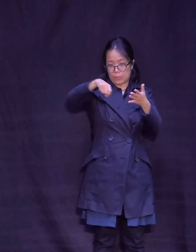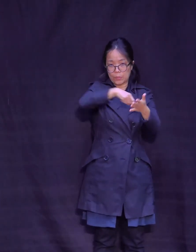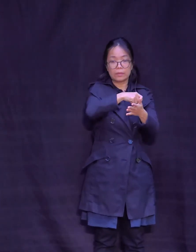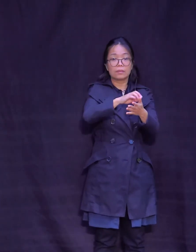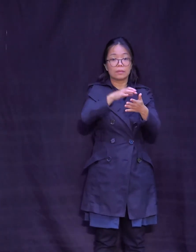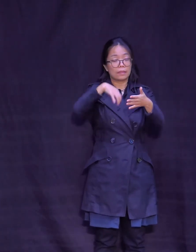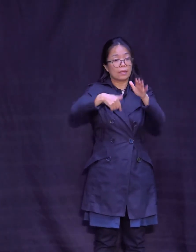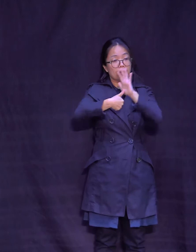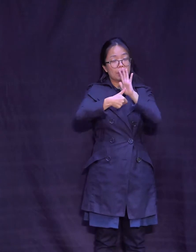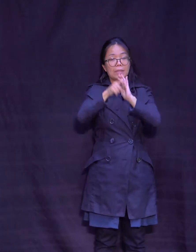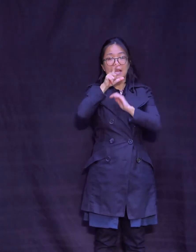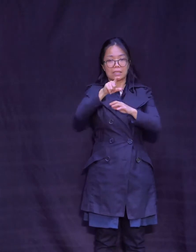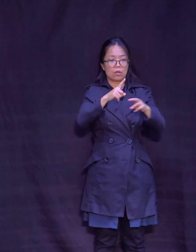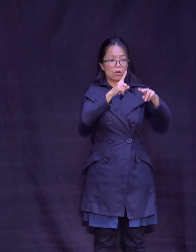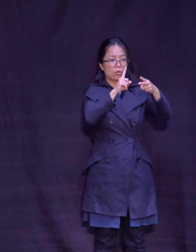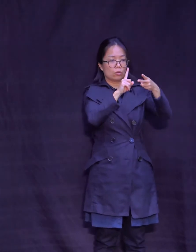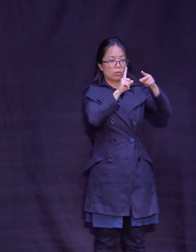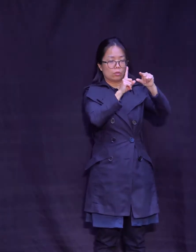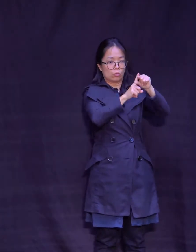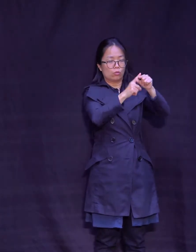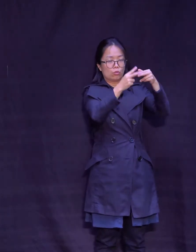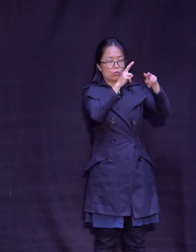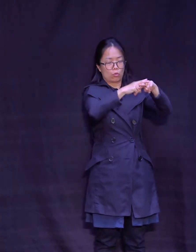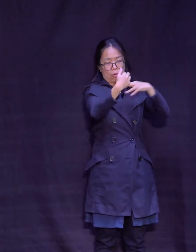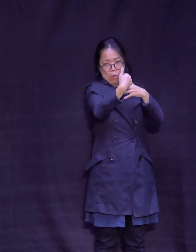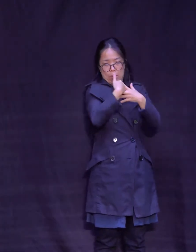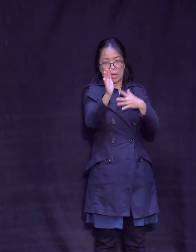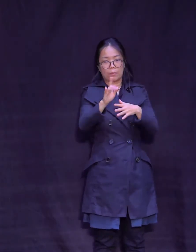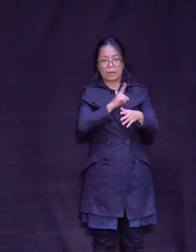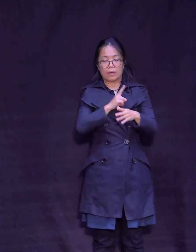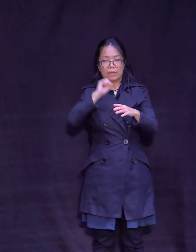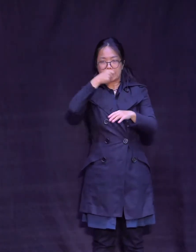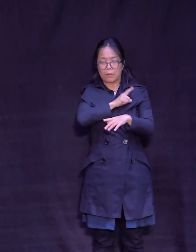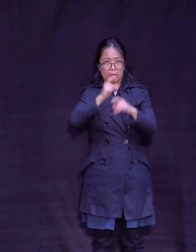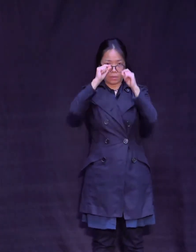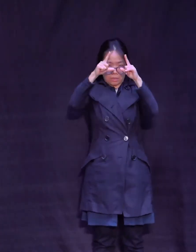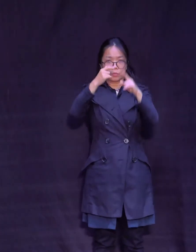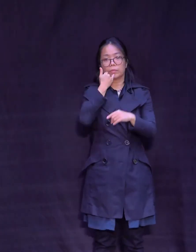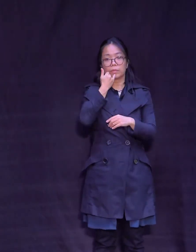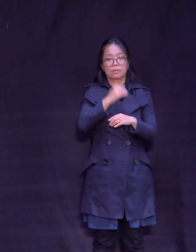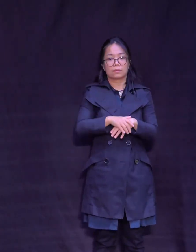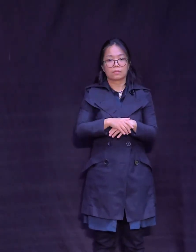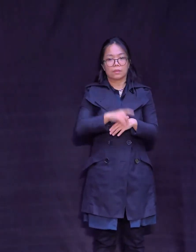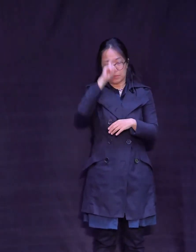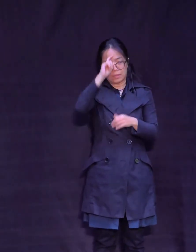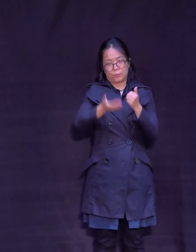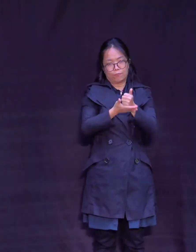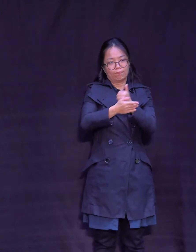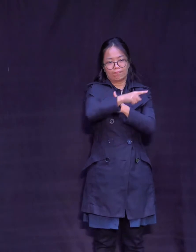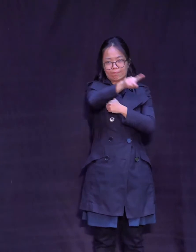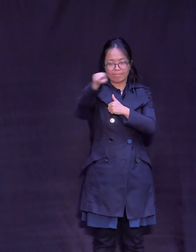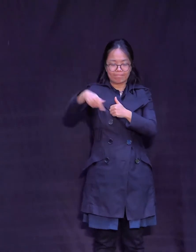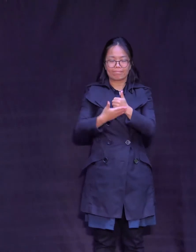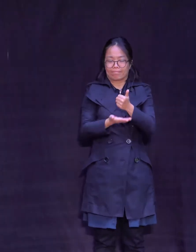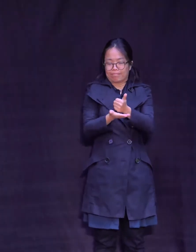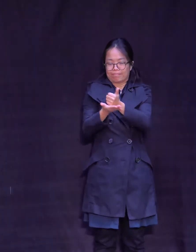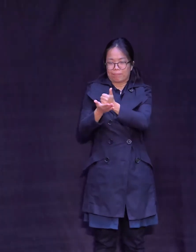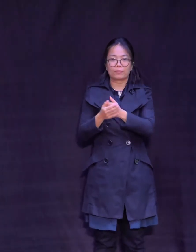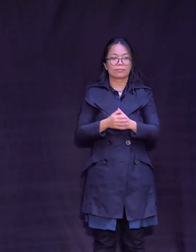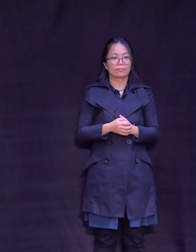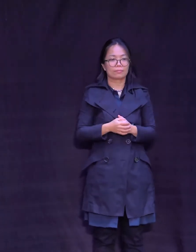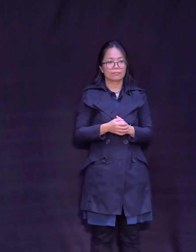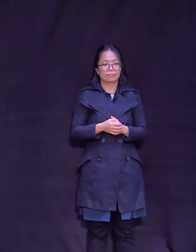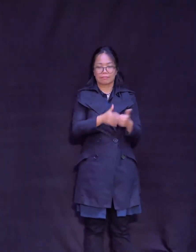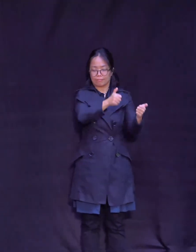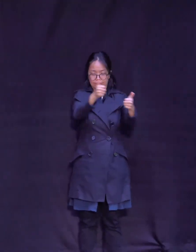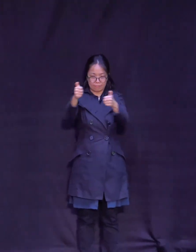怕中共干预，只要台湾自觉。好，用这一句话，我希望勉励各位。